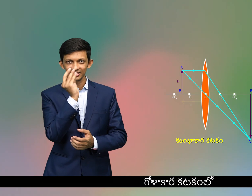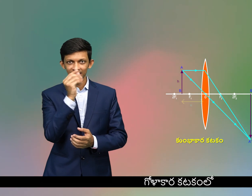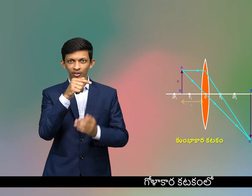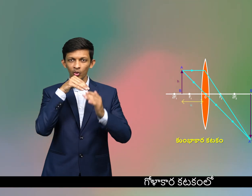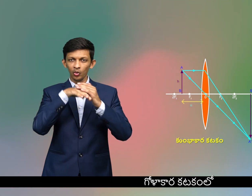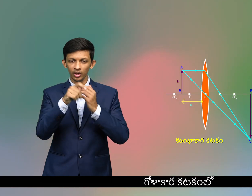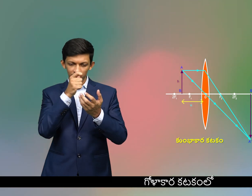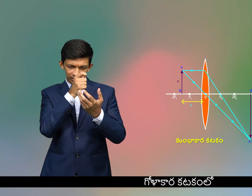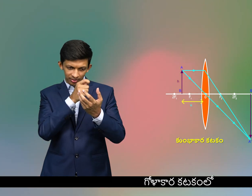గోళాకార కటకంలో